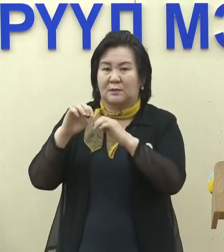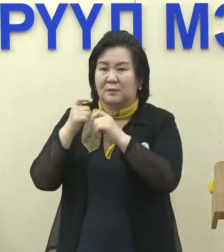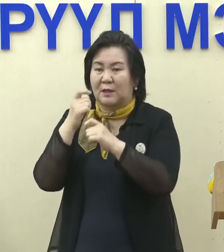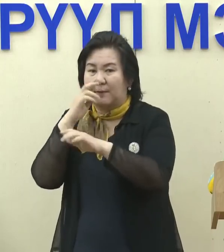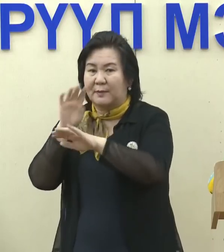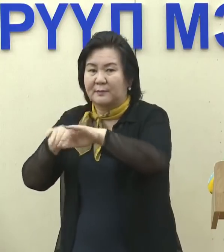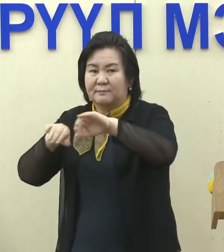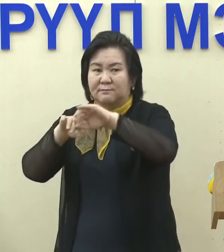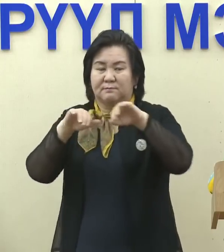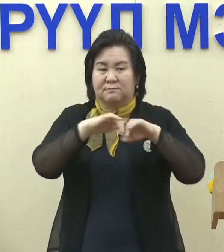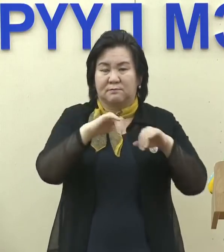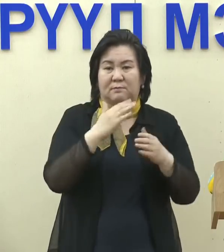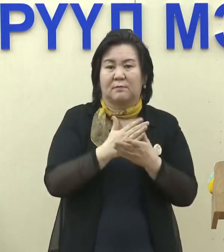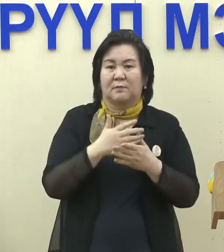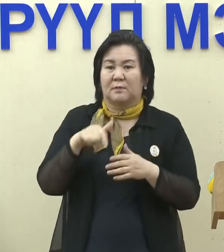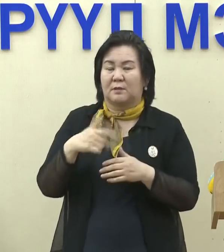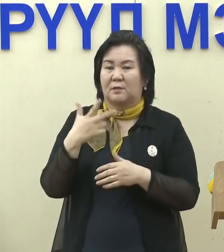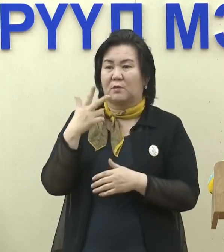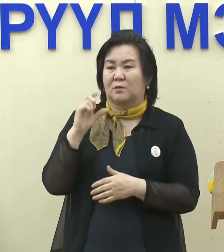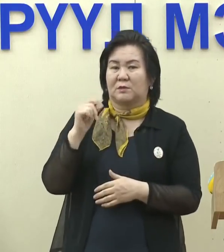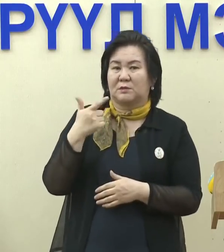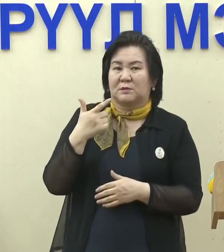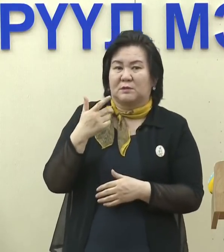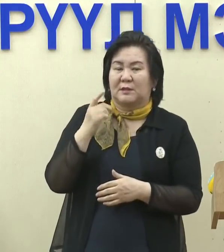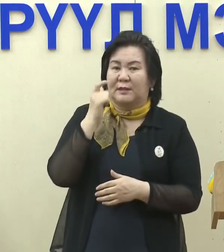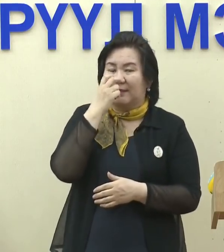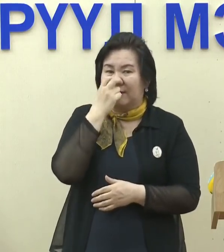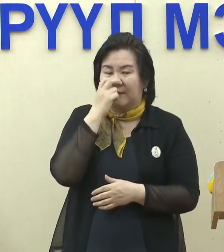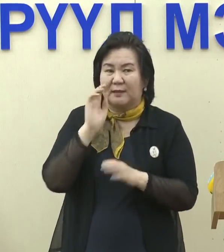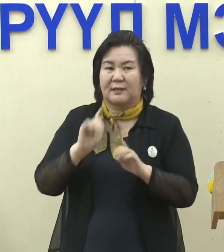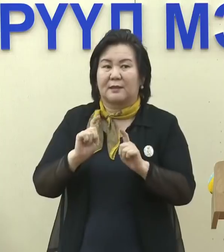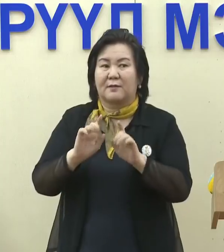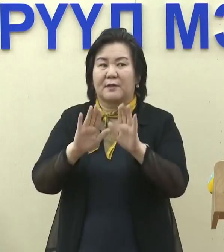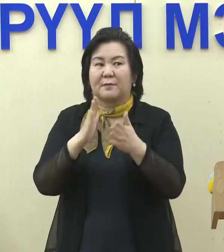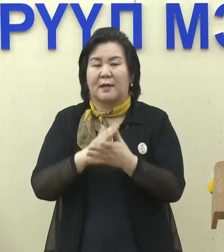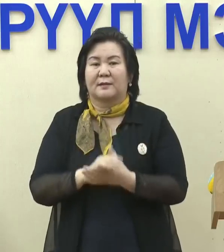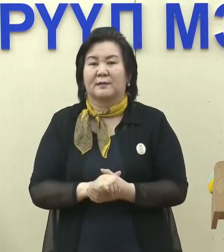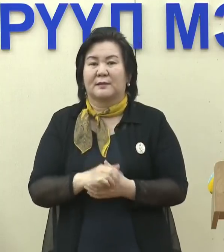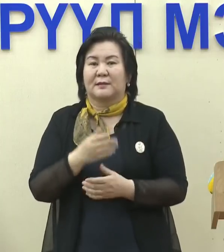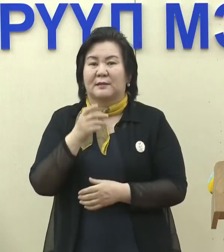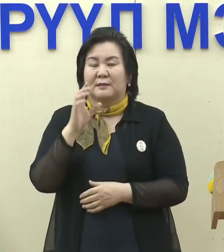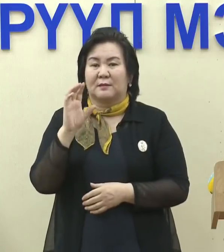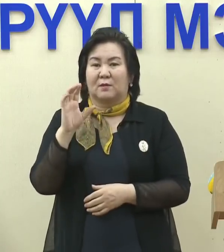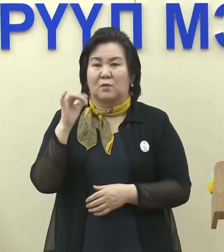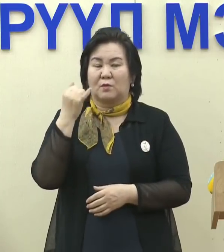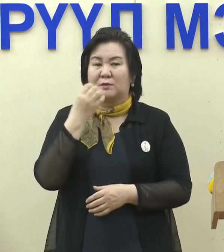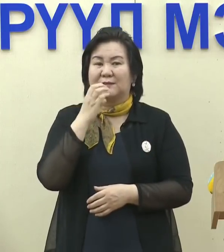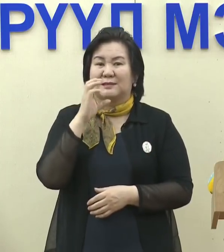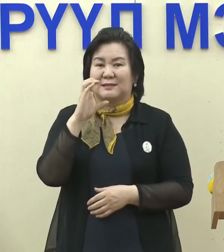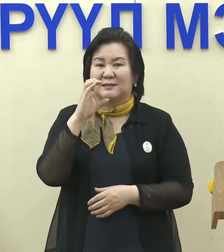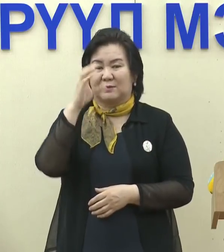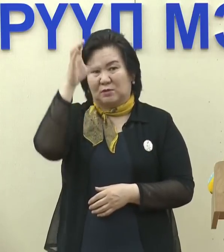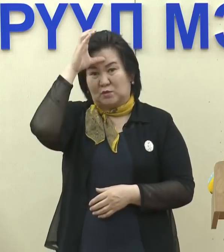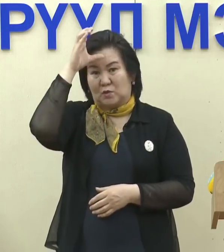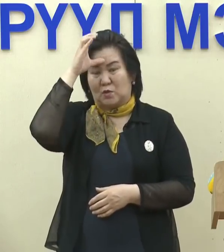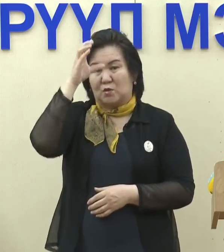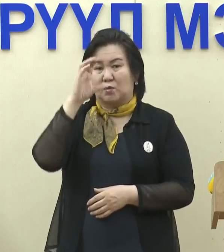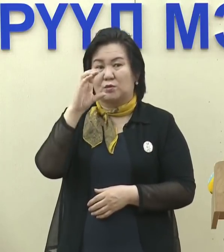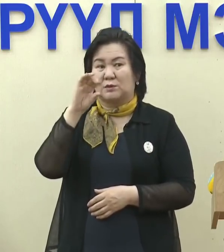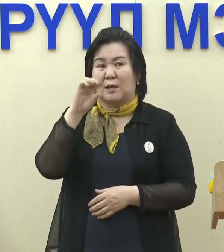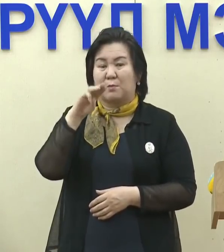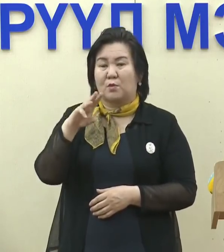батлагдсан байгаа. 4 тохиолдол одоо сэжигтэй гэдгээр хяналтанд бол байж байна. За Стамбул Улаанбаатарын чиглэлийн онгоц нислэгээр